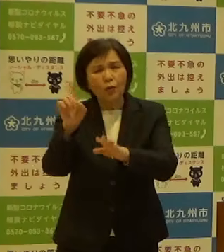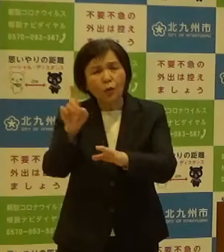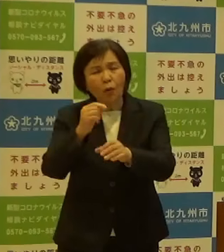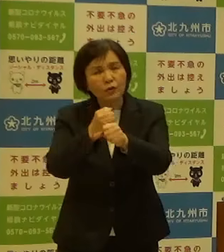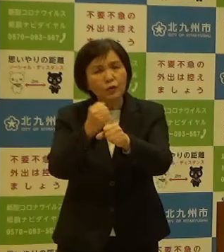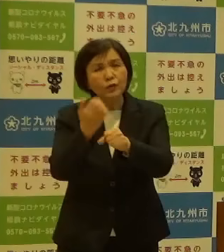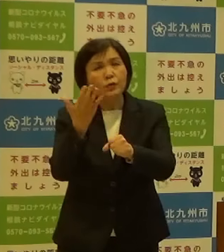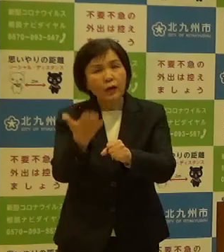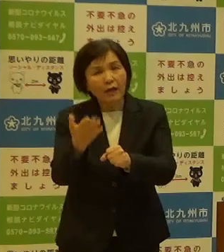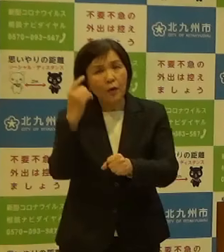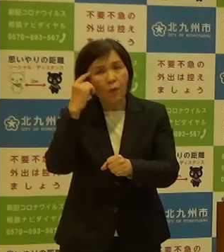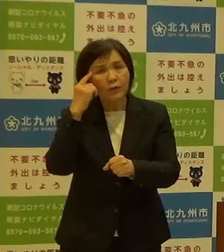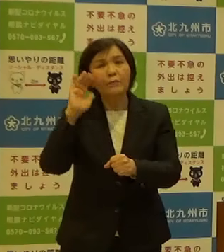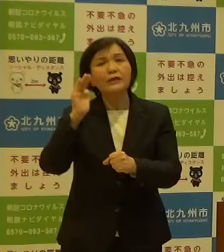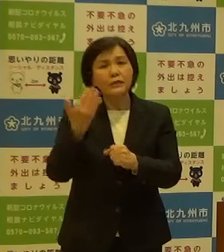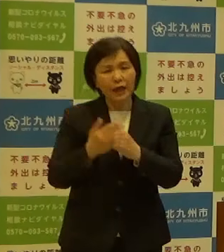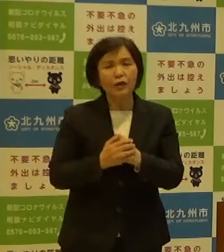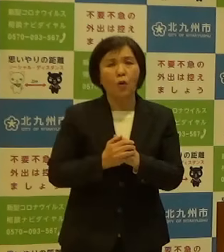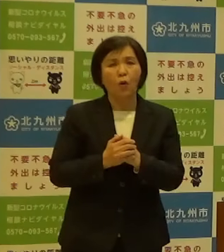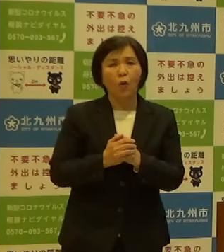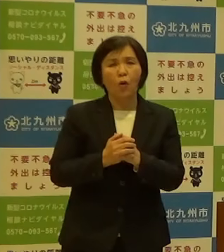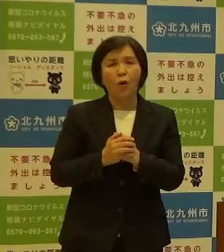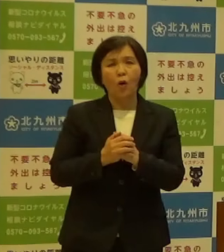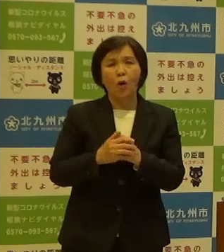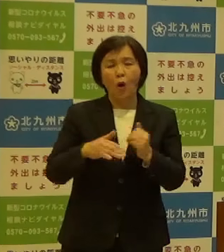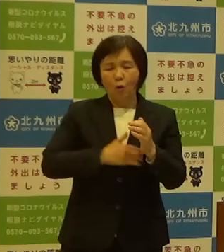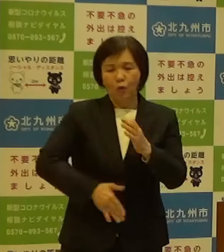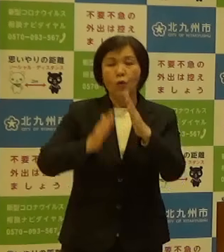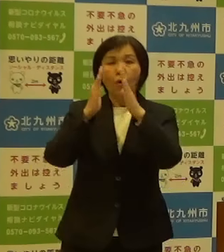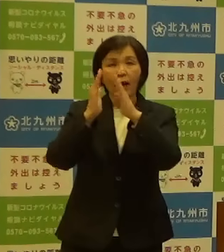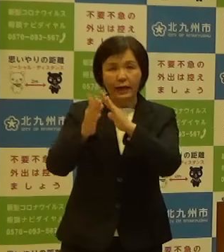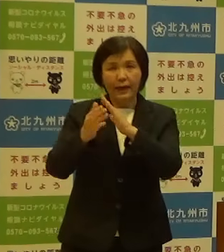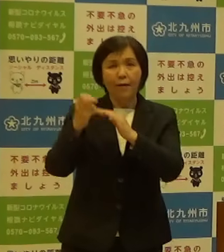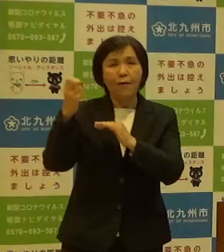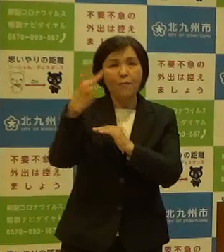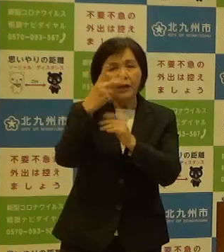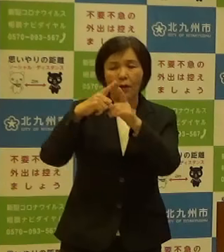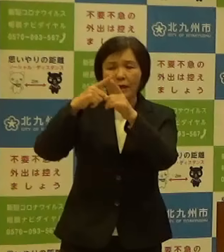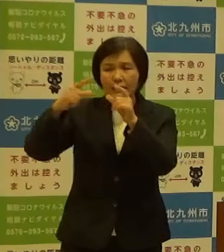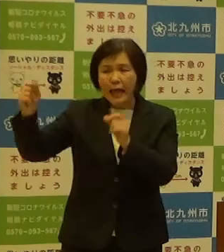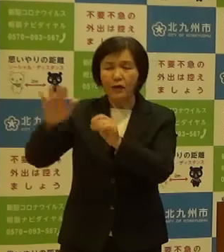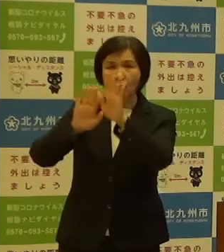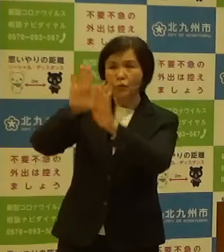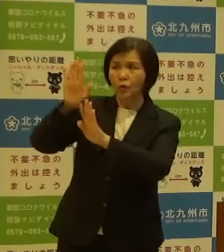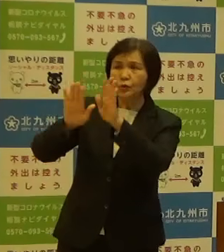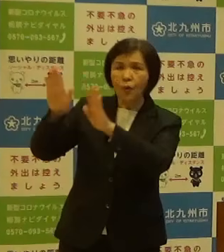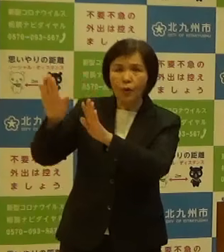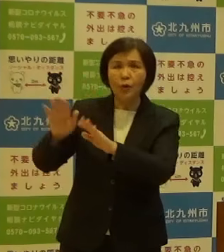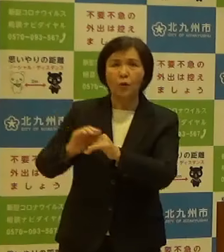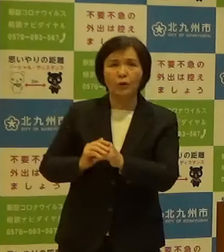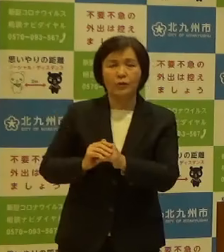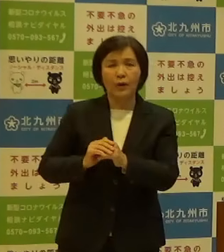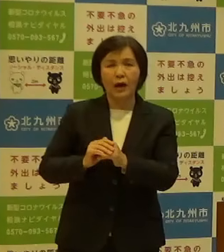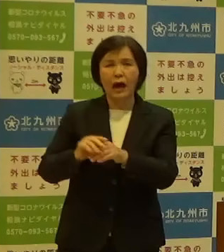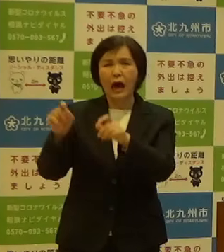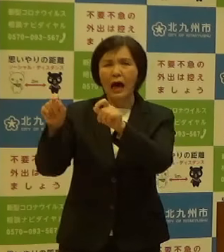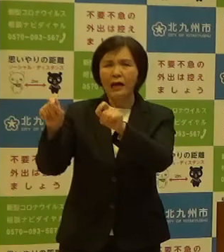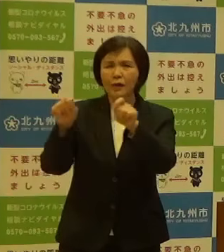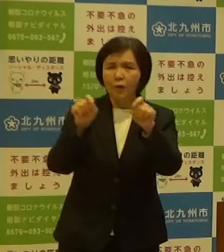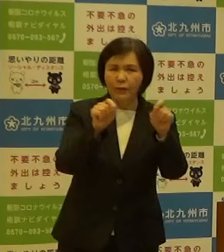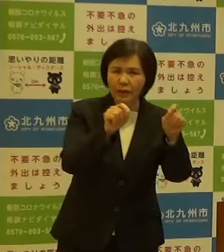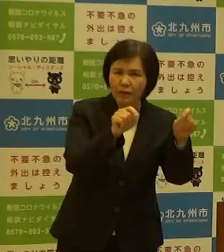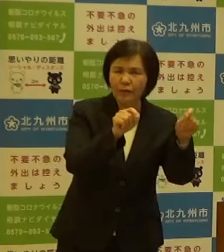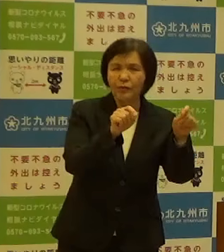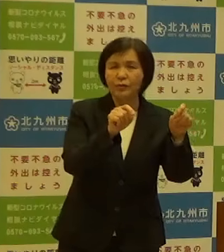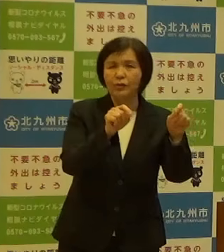ておりますが、福岡県あるいは日本全国の状況からいたしましてですね、 場合によっては延長も確保するなどを得ないの